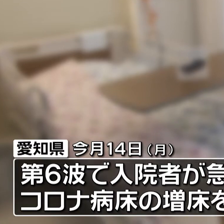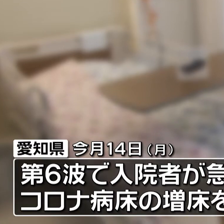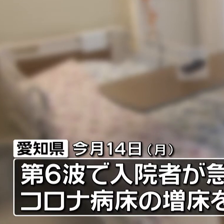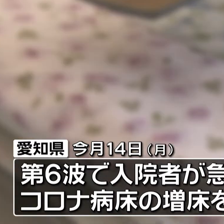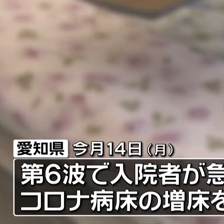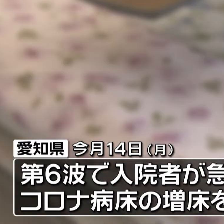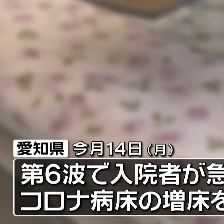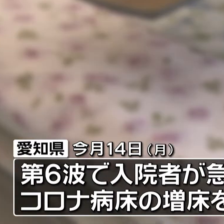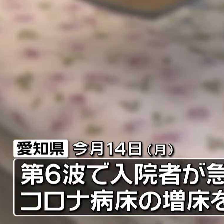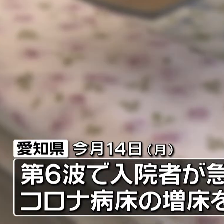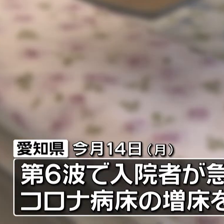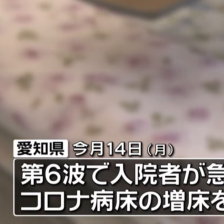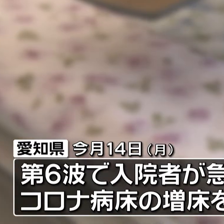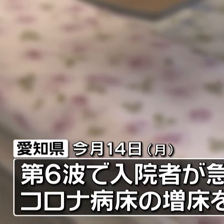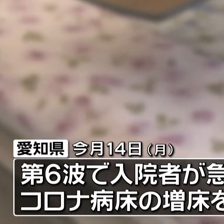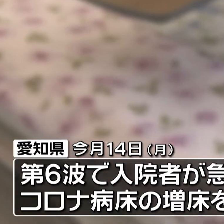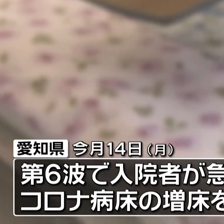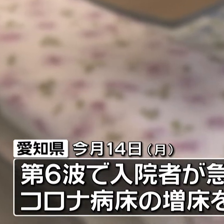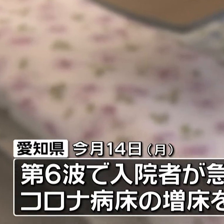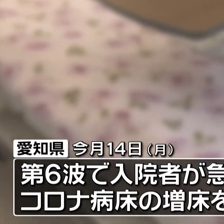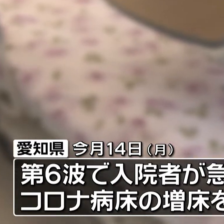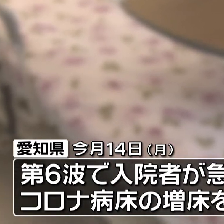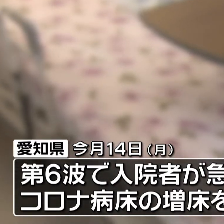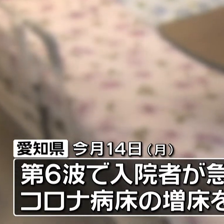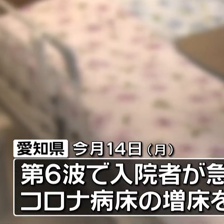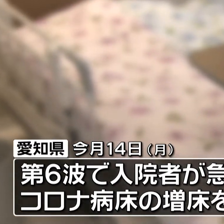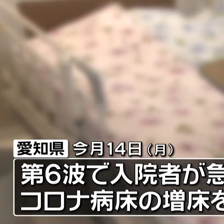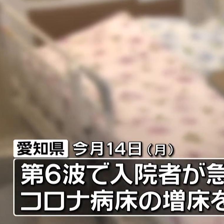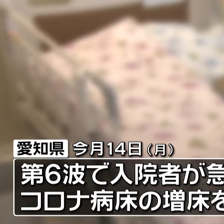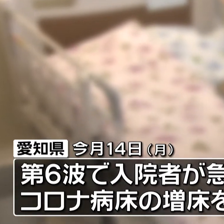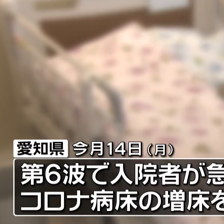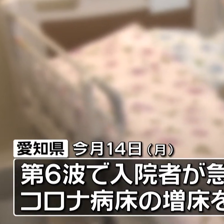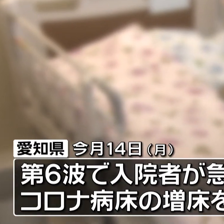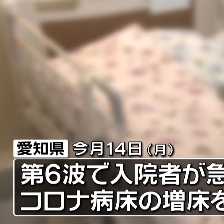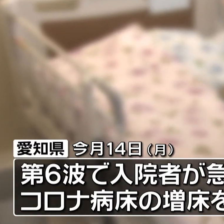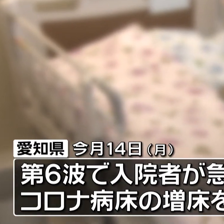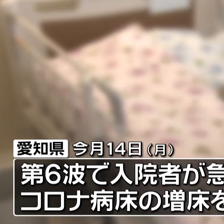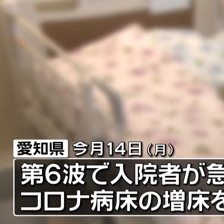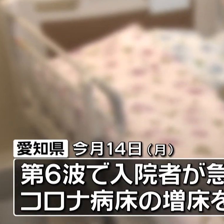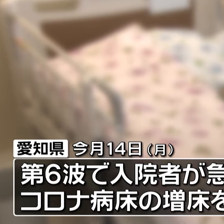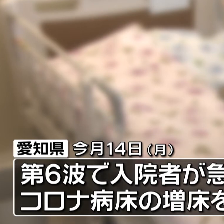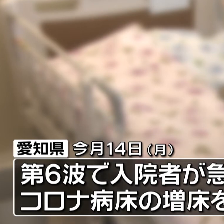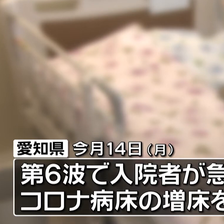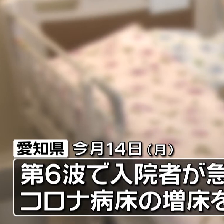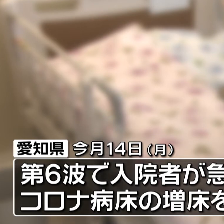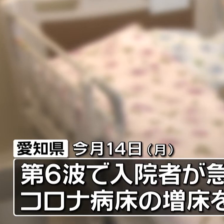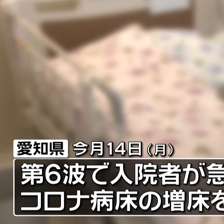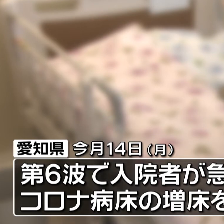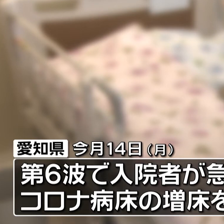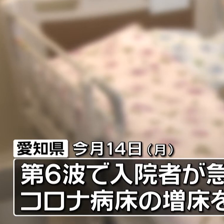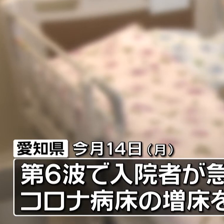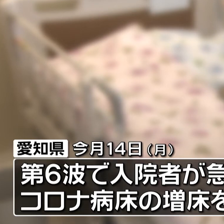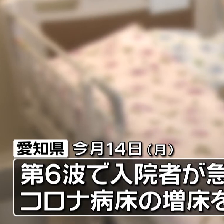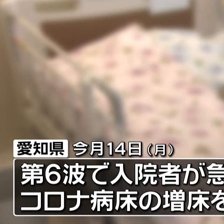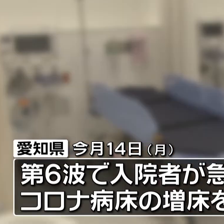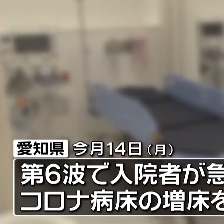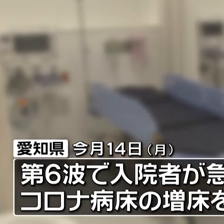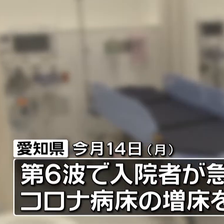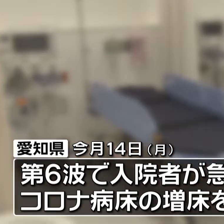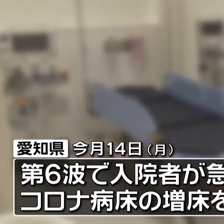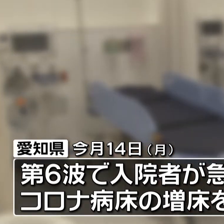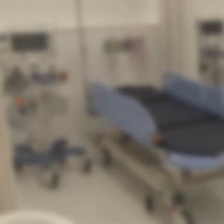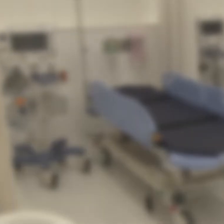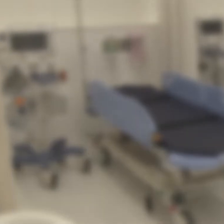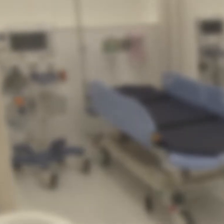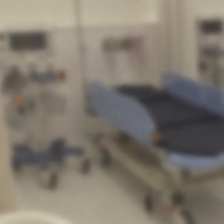新型コロナ病床をさらに増やすよう医療機関に要請し全体で180088床を確保していまし